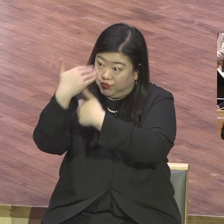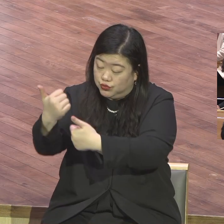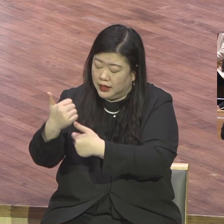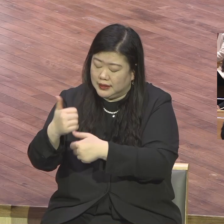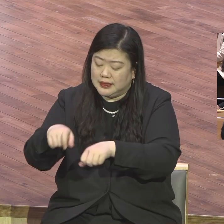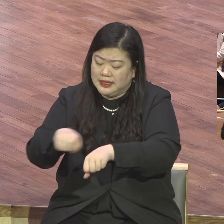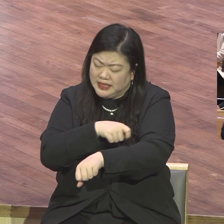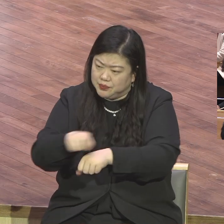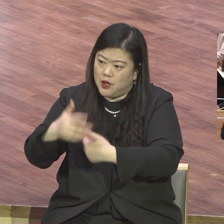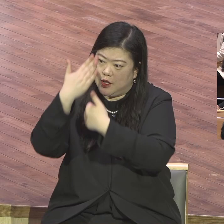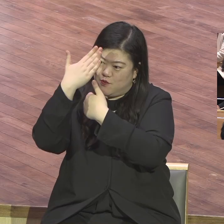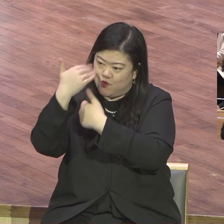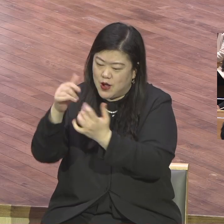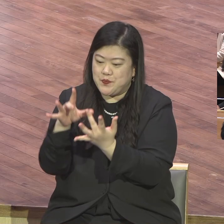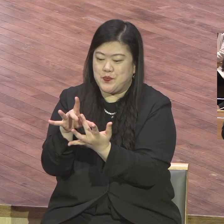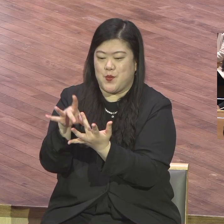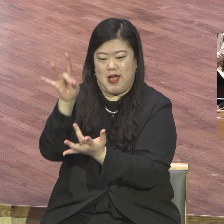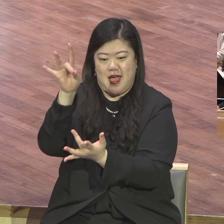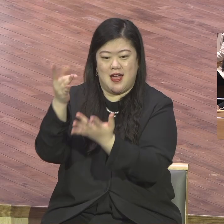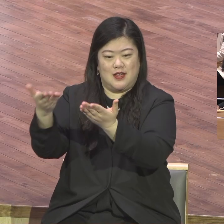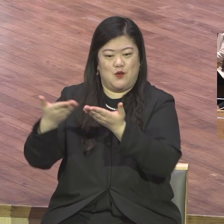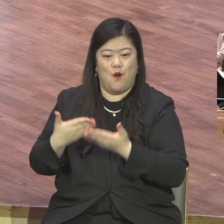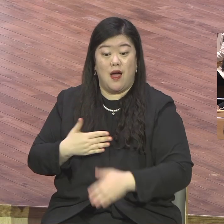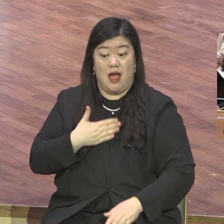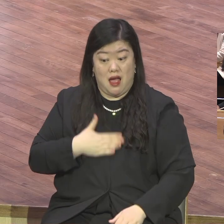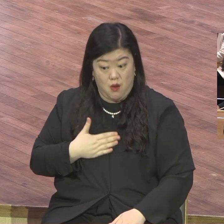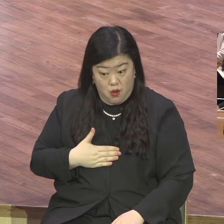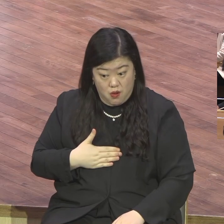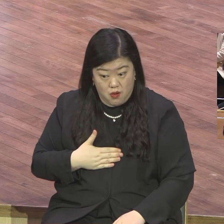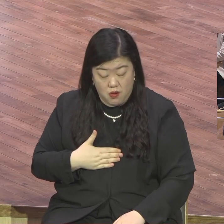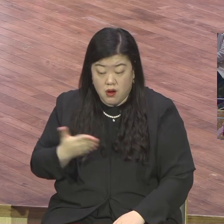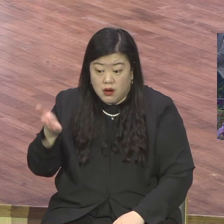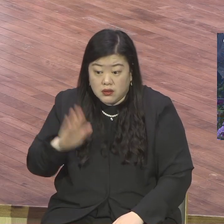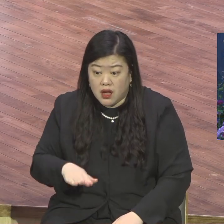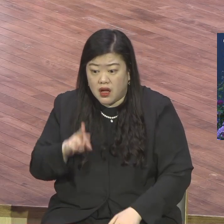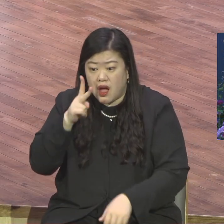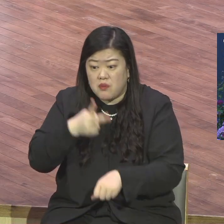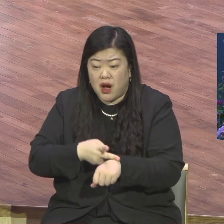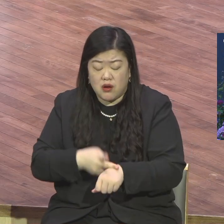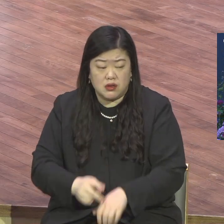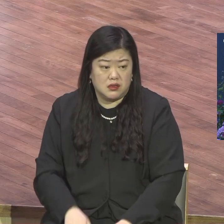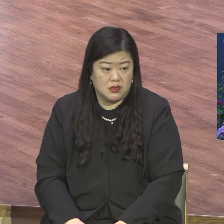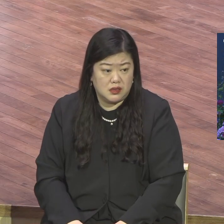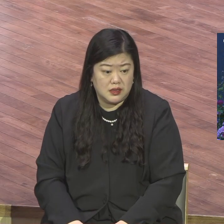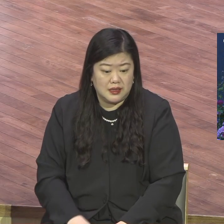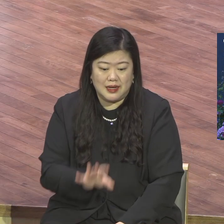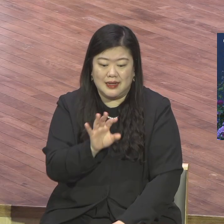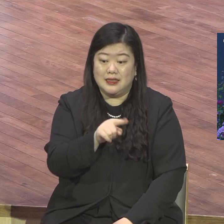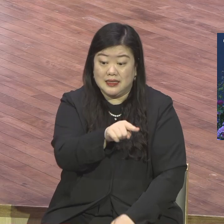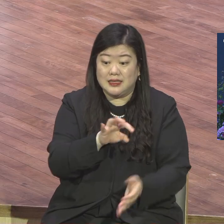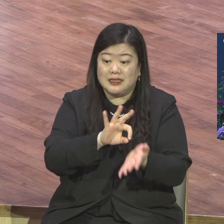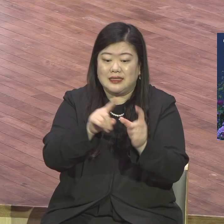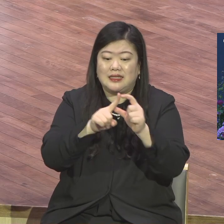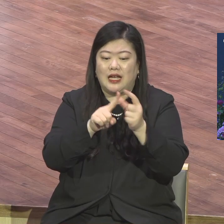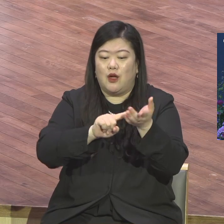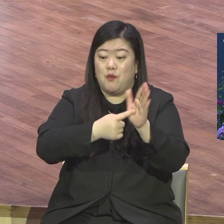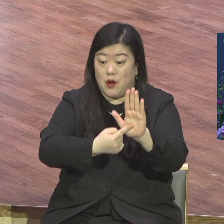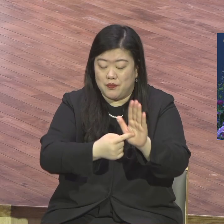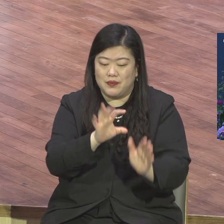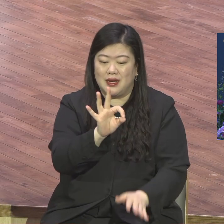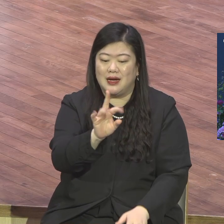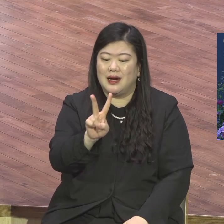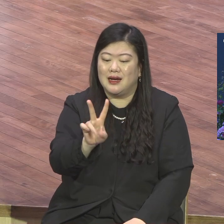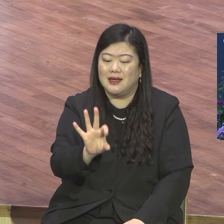축복을 하나님께서 이들에게 베풀어 주셨는데 사도 바울은 이것을 뭐라 표현했으면 양자됨, 영광,